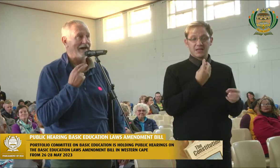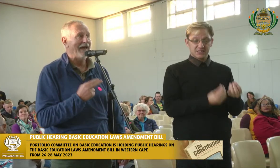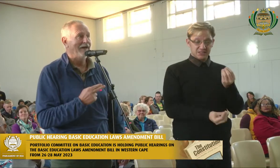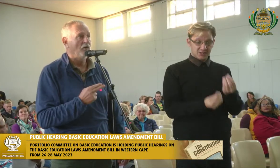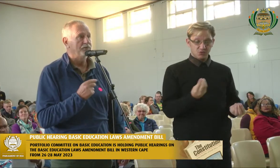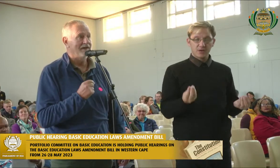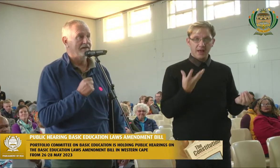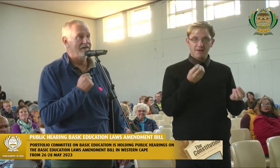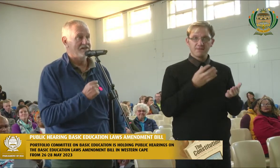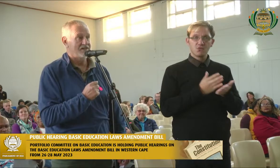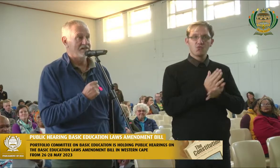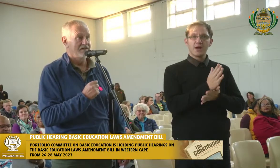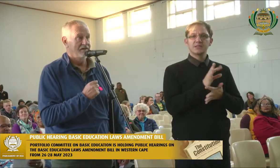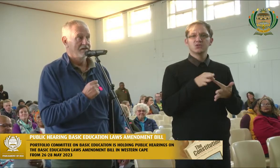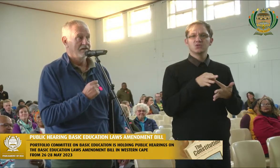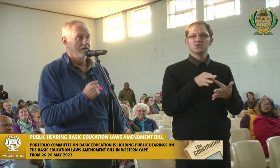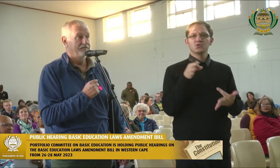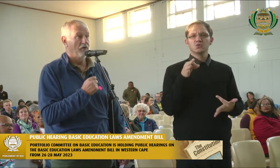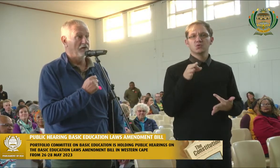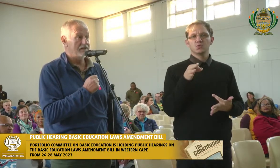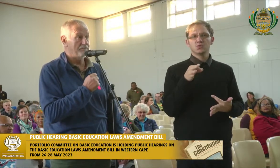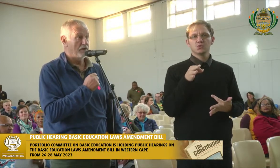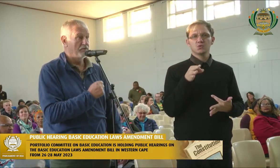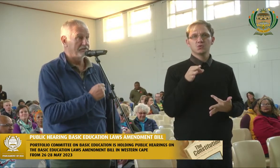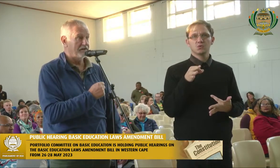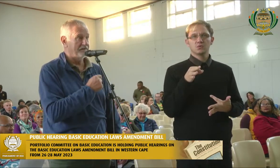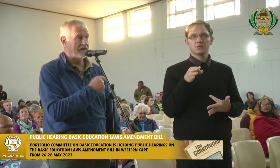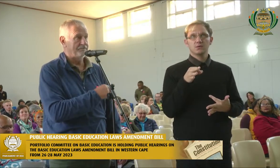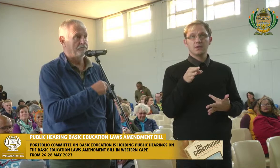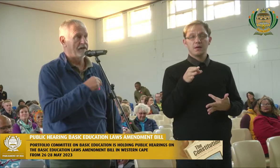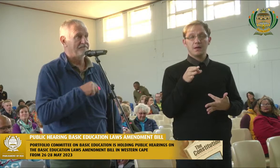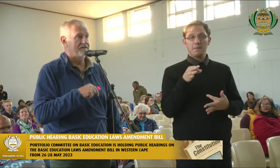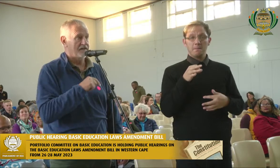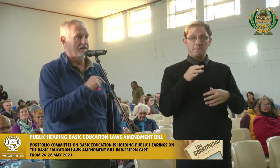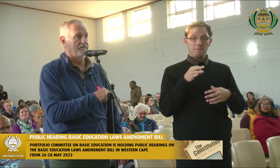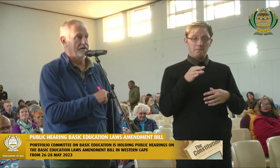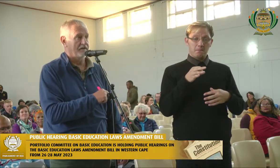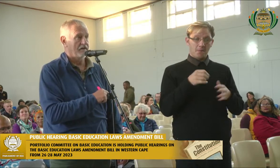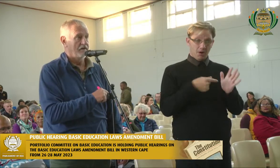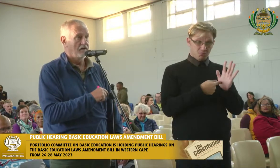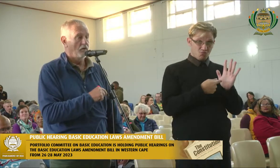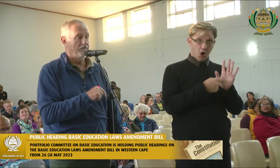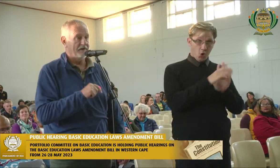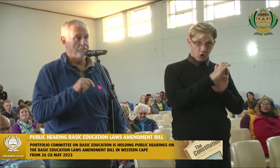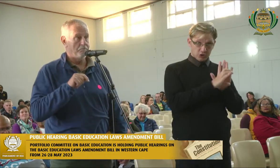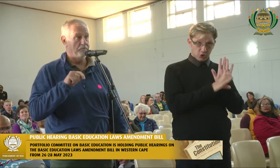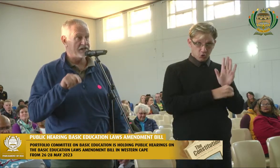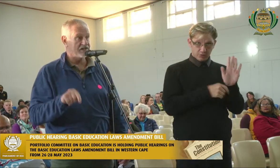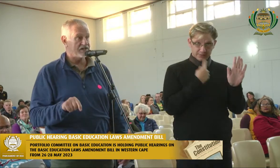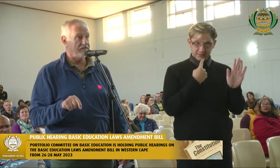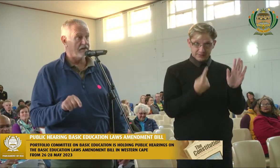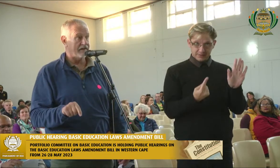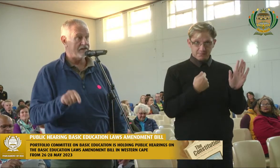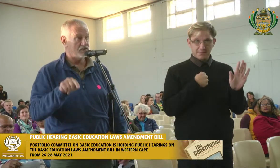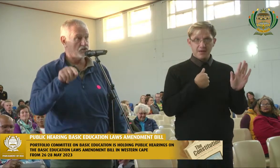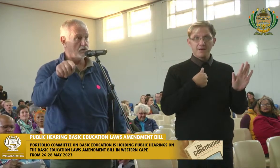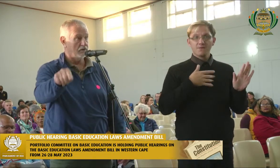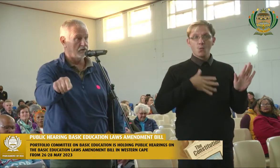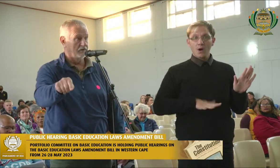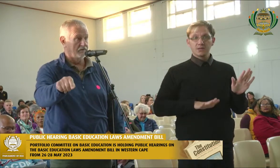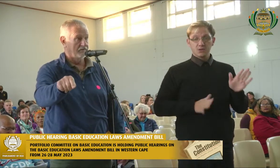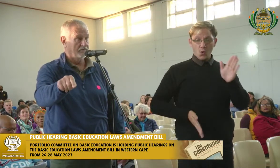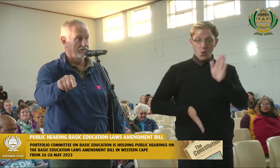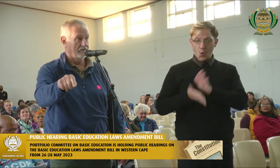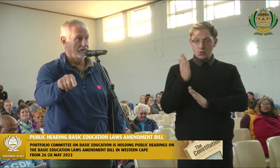het die reg om te kies volgens die behoefte van die Republiek van Suid-Afrika of hulle bus wil ry